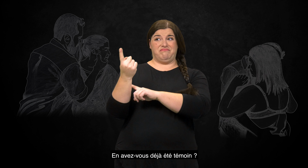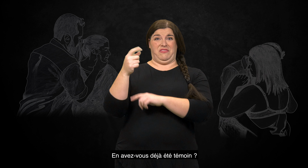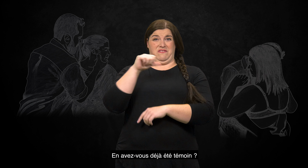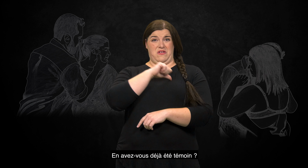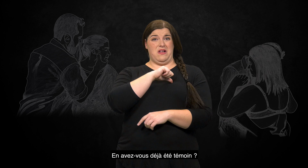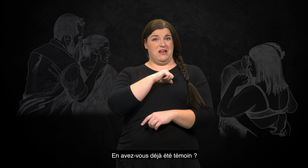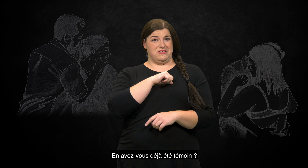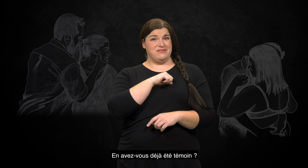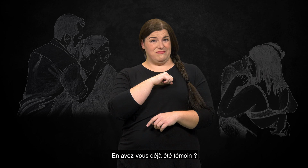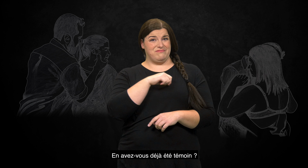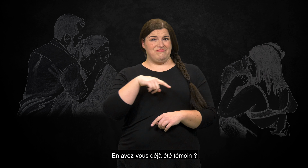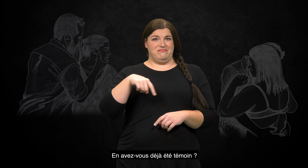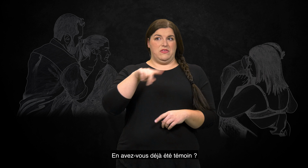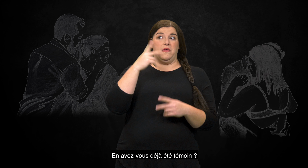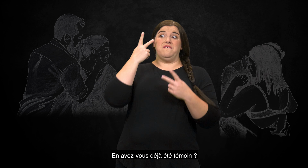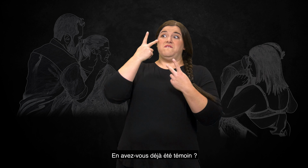En avez-vous déjà été témoin?